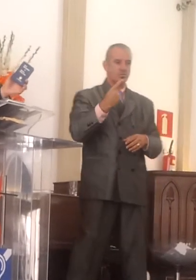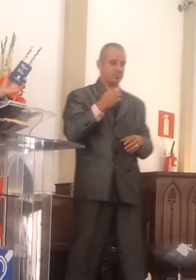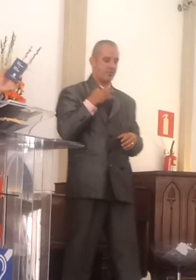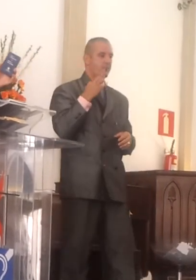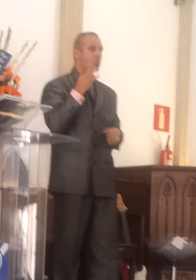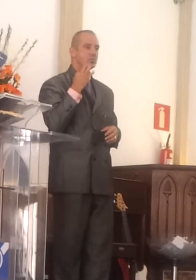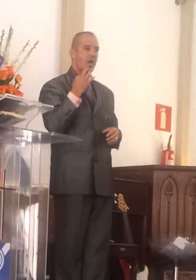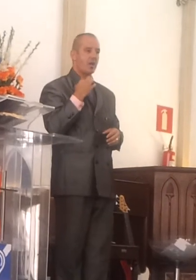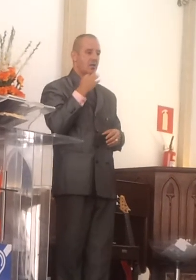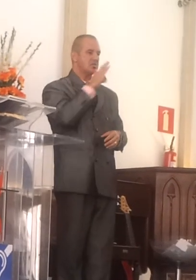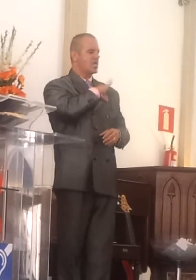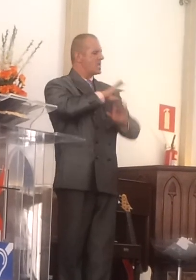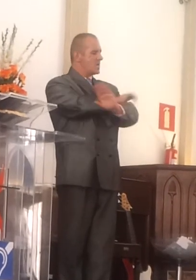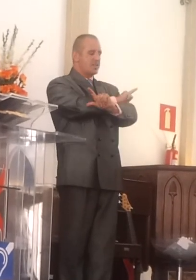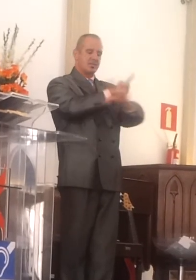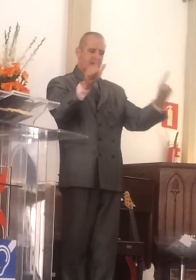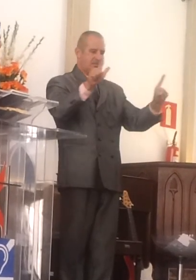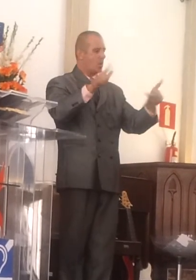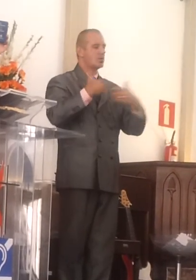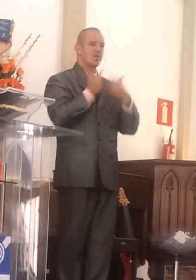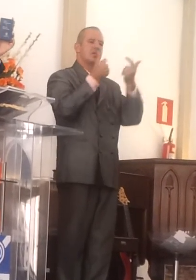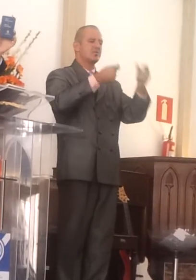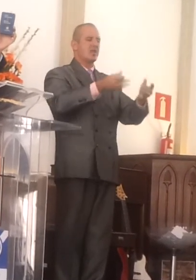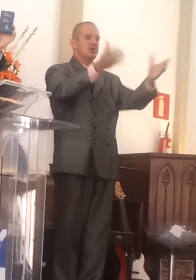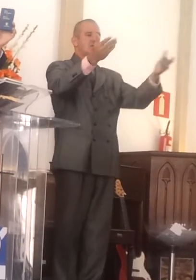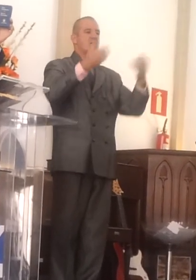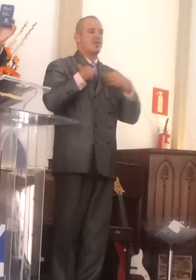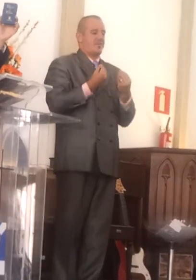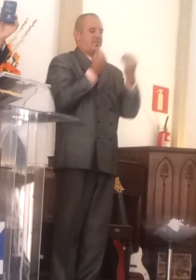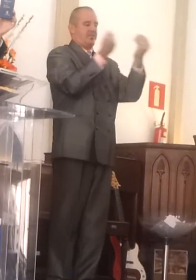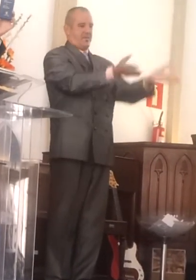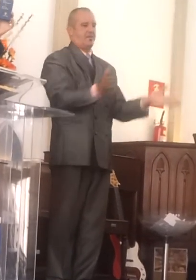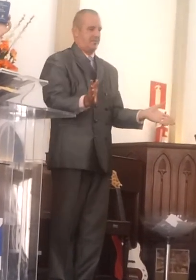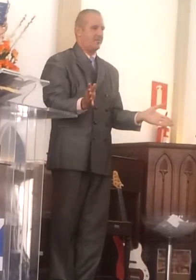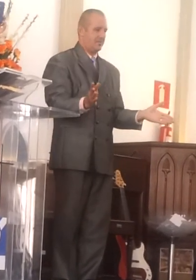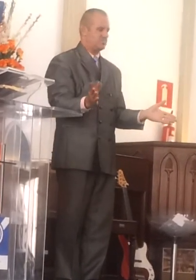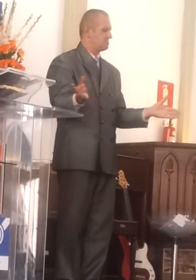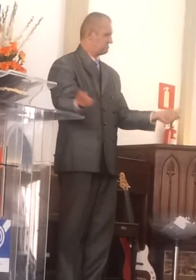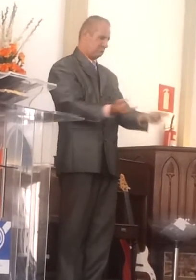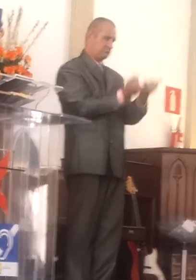silencioso. Porque, meus irmãos, nós não queremos definitivamente ir para o céu sozinhos.